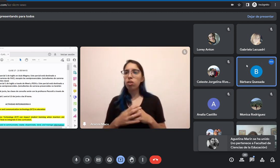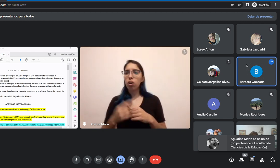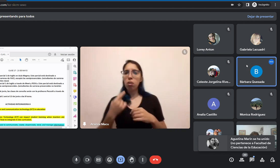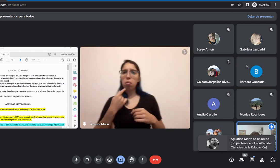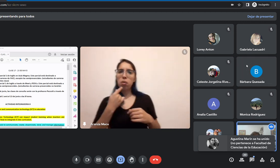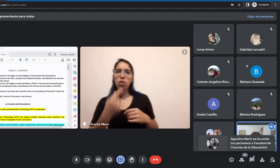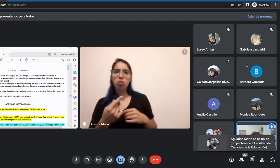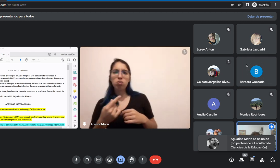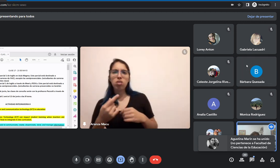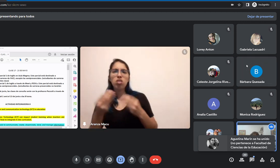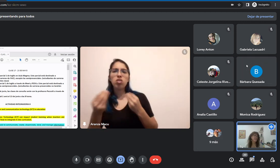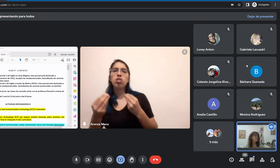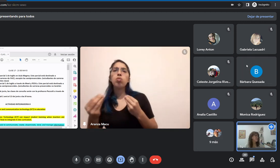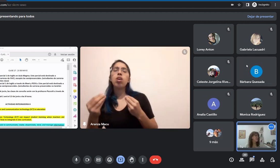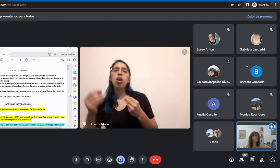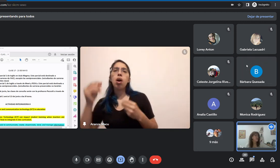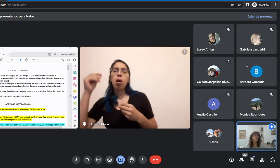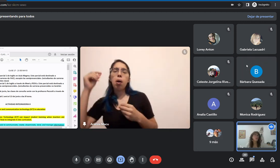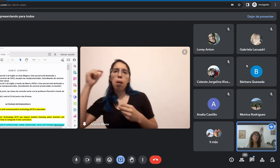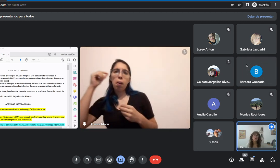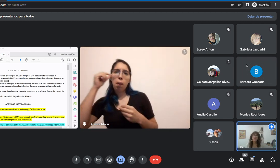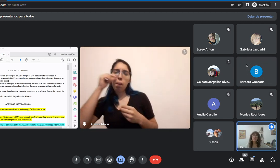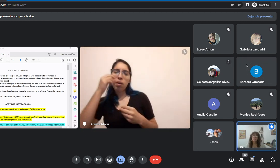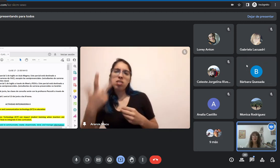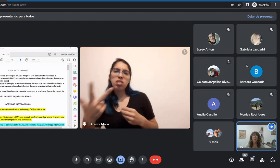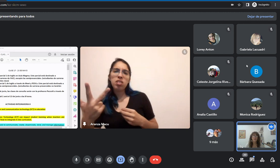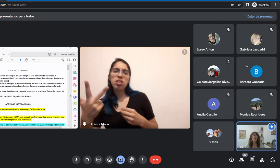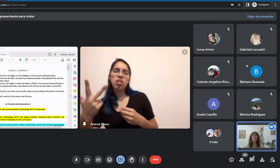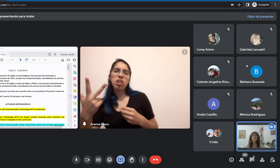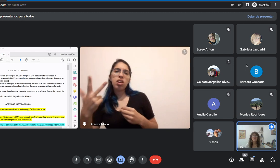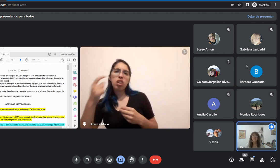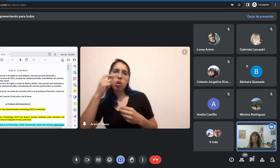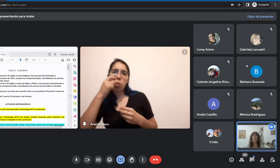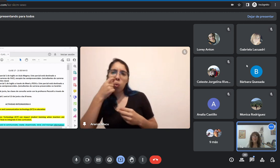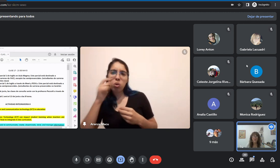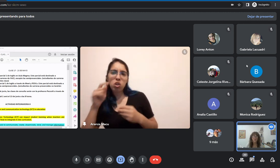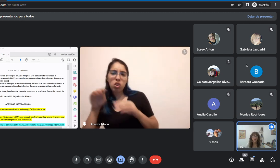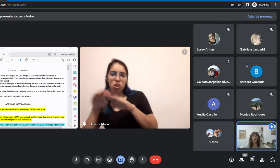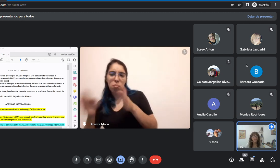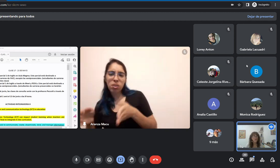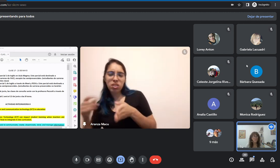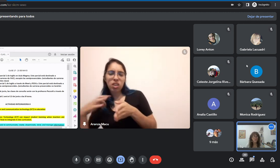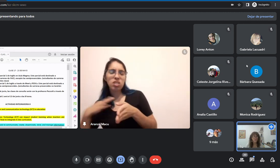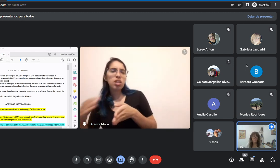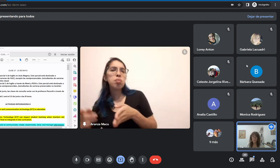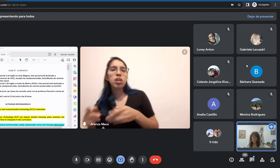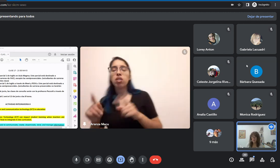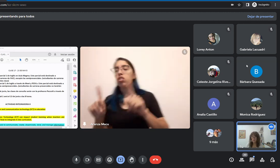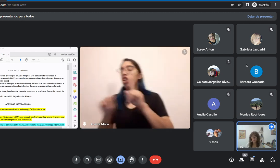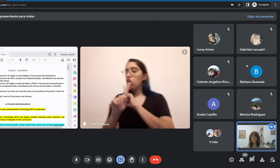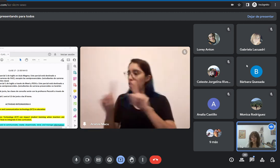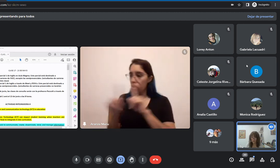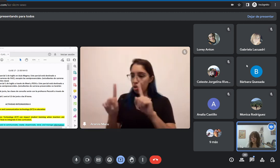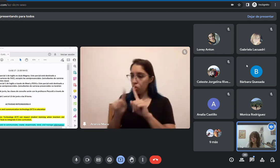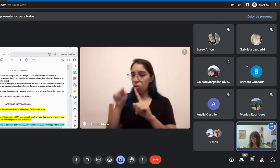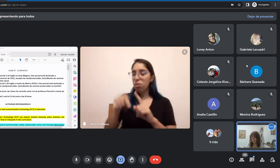de junio es Wiñoy Chipantu. Ahora, todavía no sé si la facultad lo cambió, pero sí en el Consejo